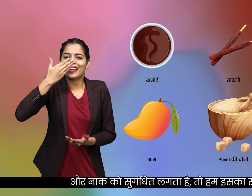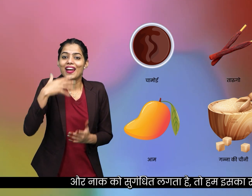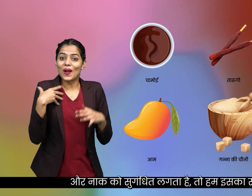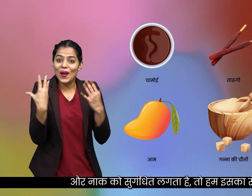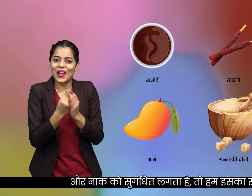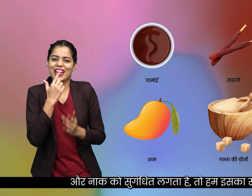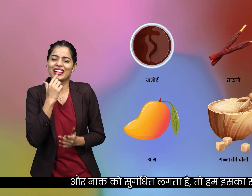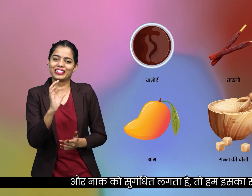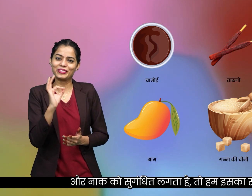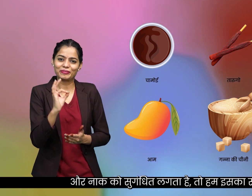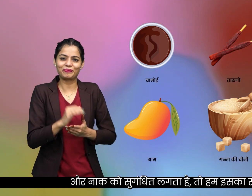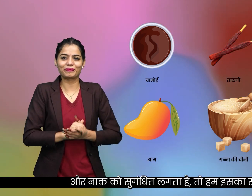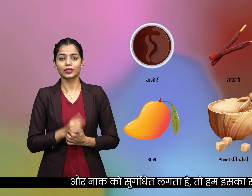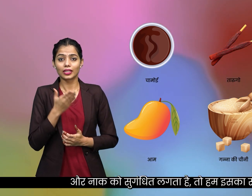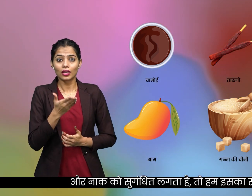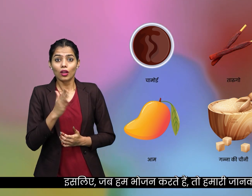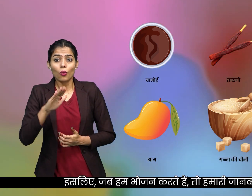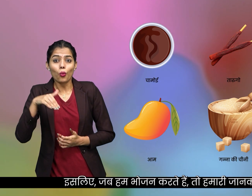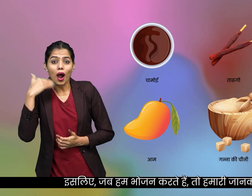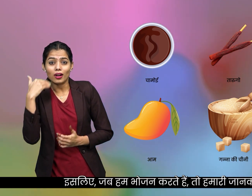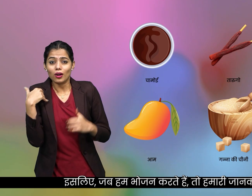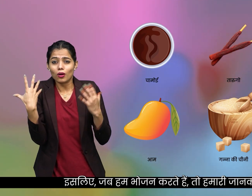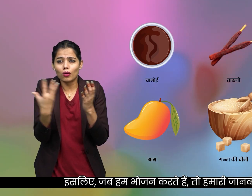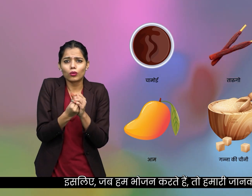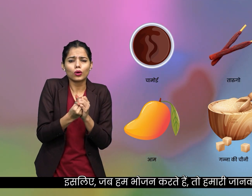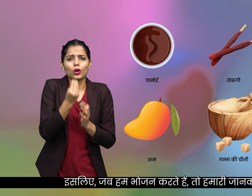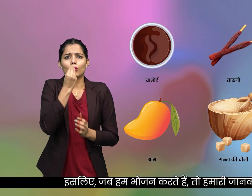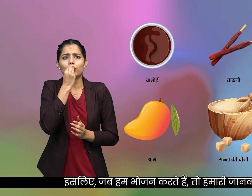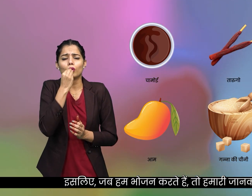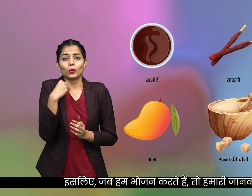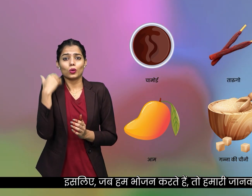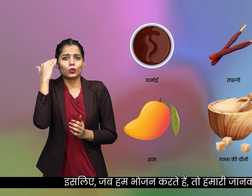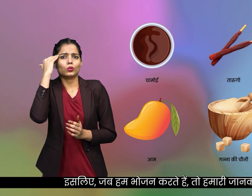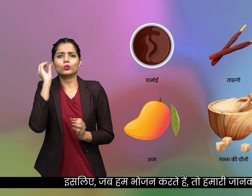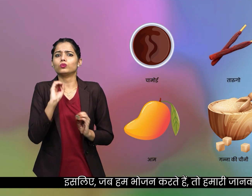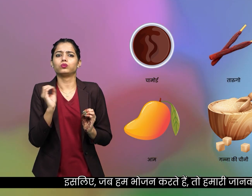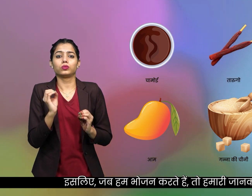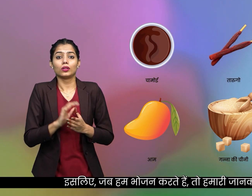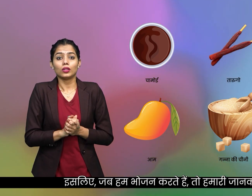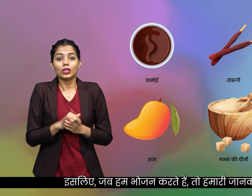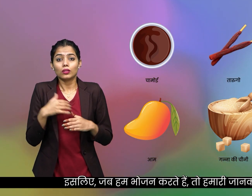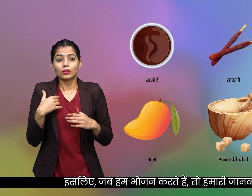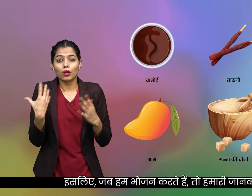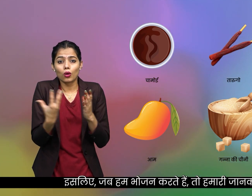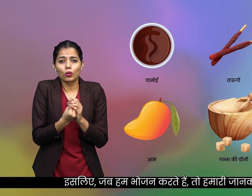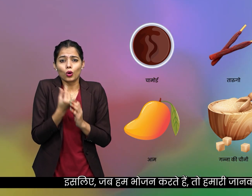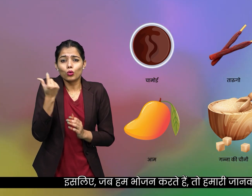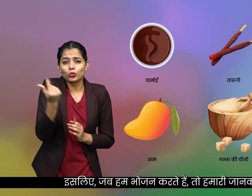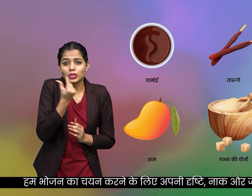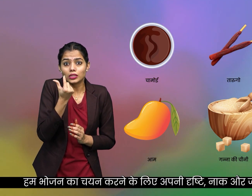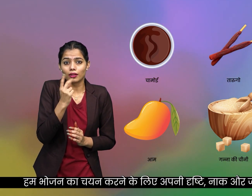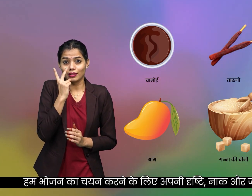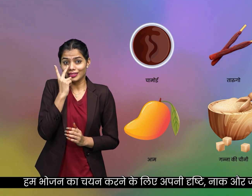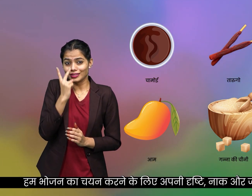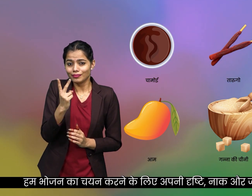लगता है, तो हम इसका स्वाद लेते हैं। इसलिए जब हम भोजन करते हैं तो हमारी जानकारी के